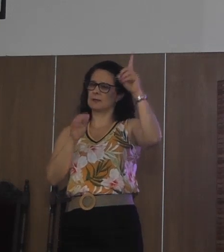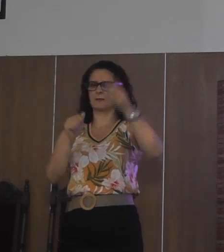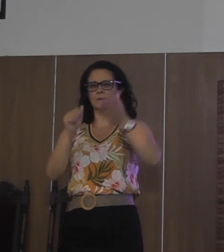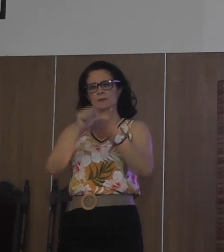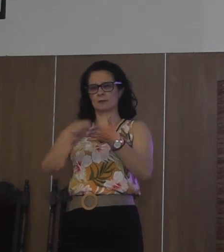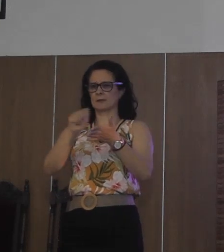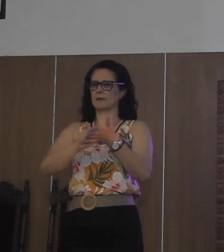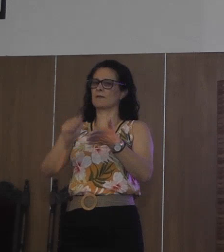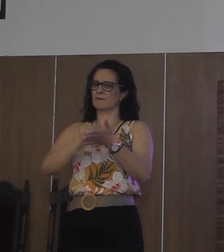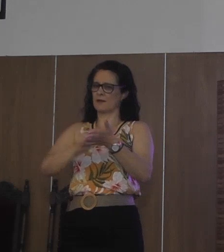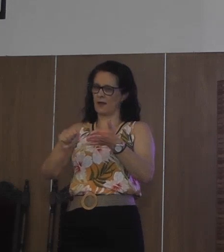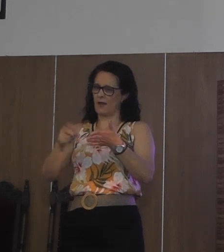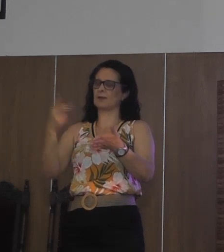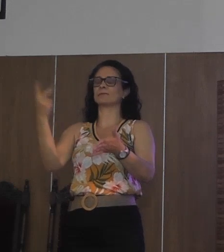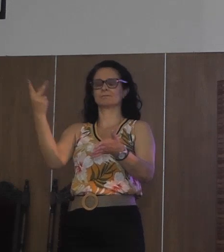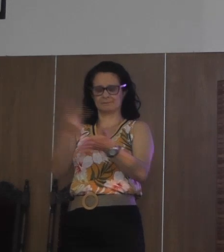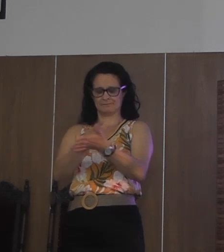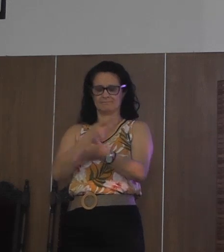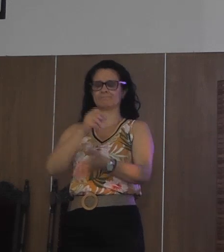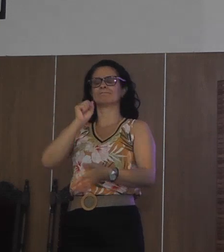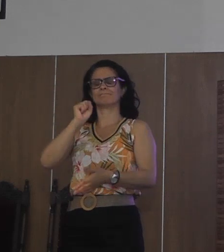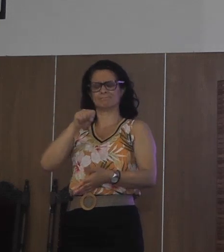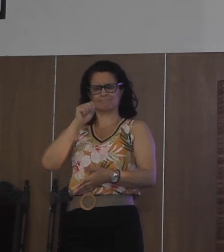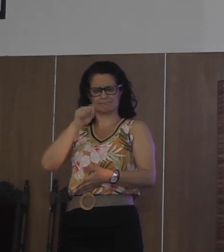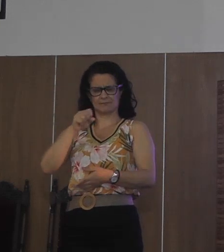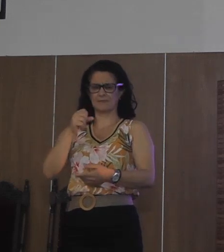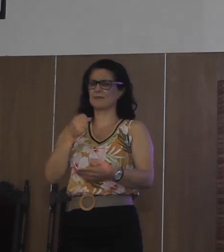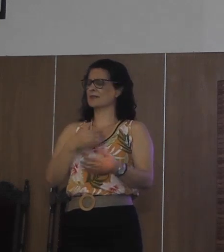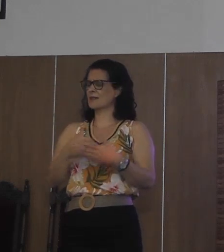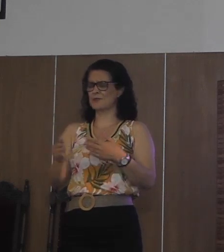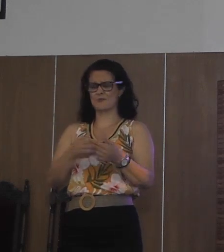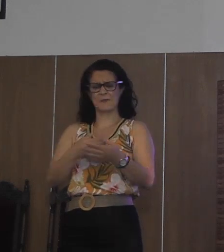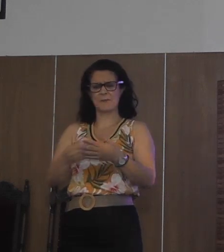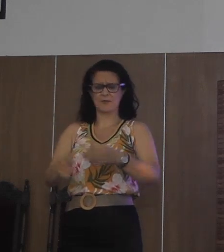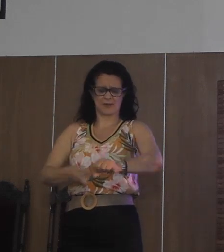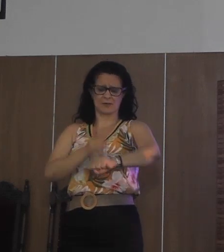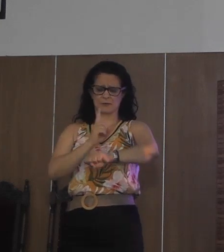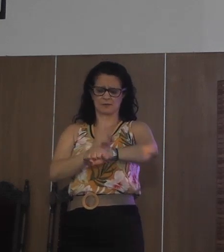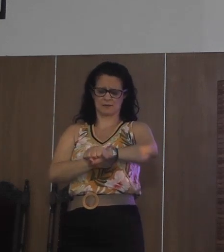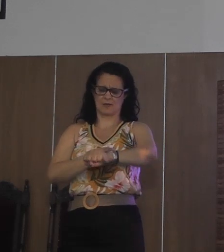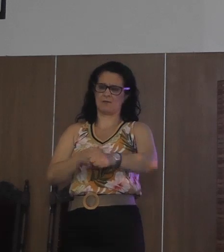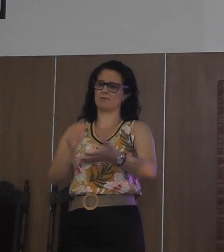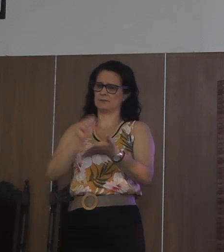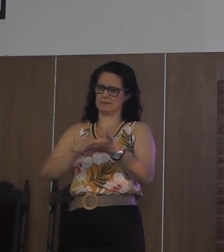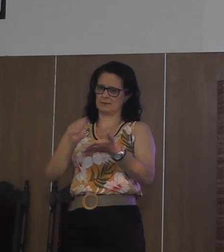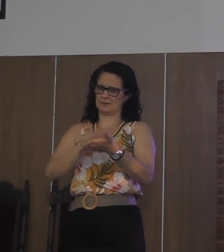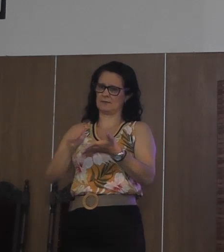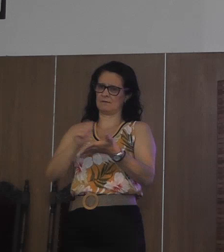Mas era outra época. Ok, vamos para o que Jesus Cristo falou.